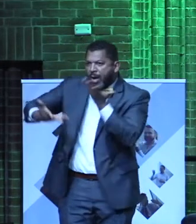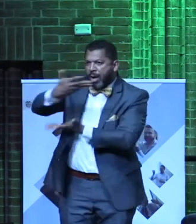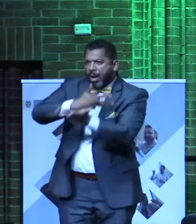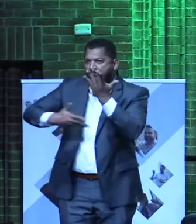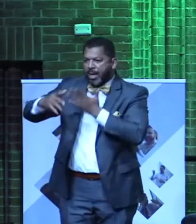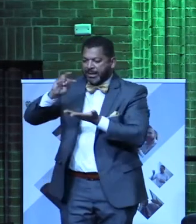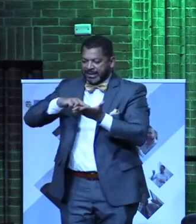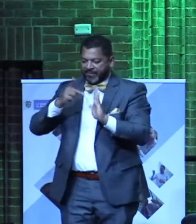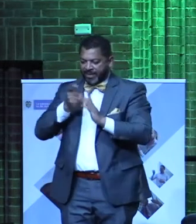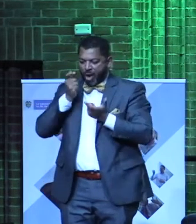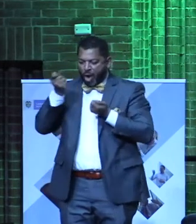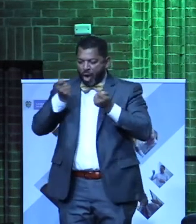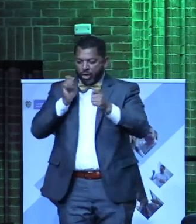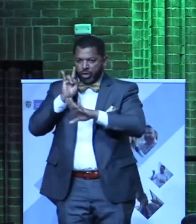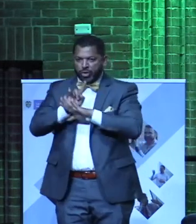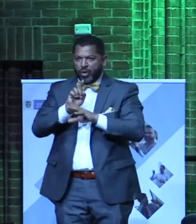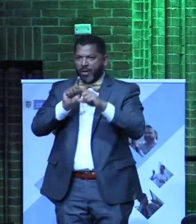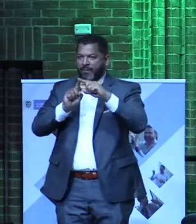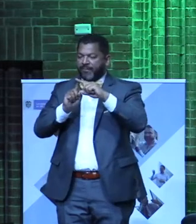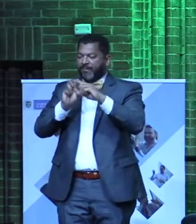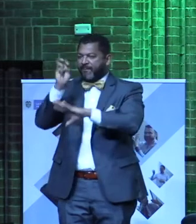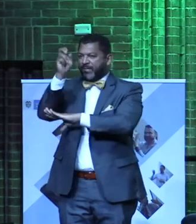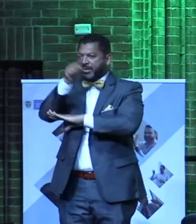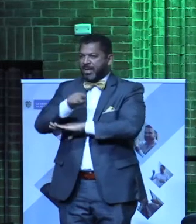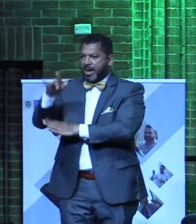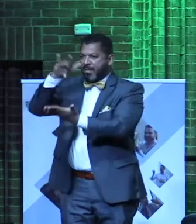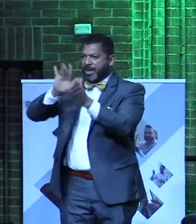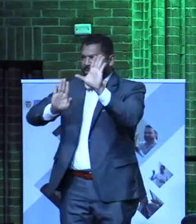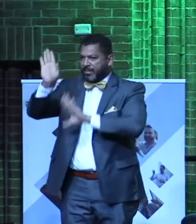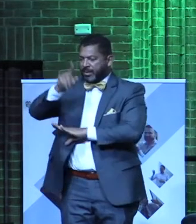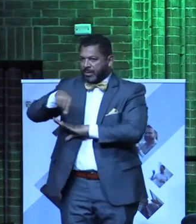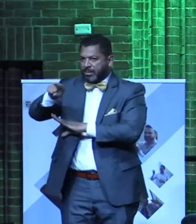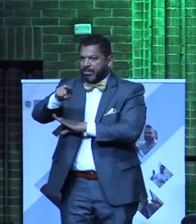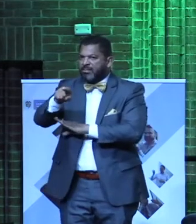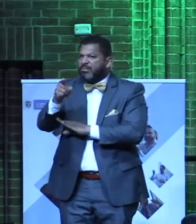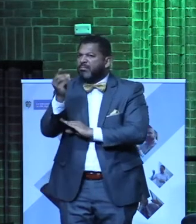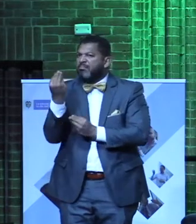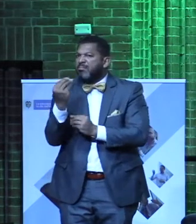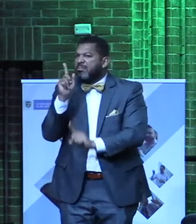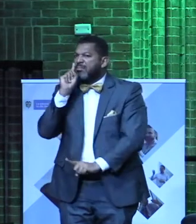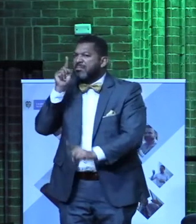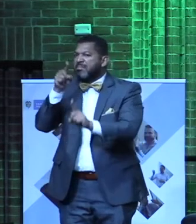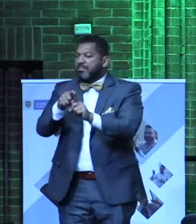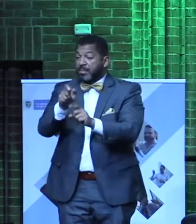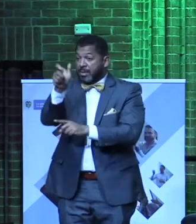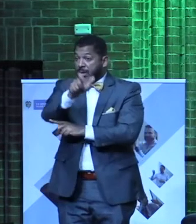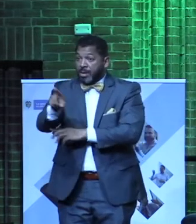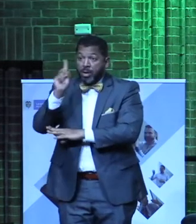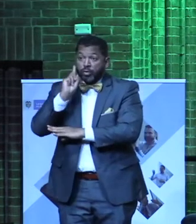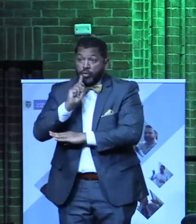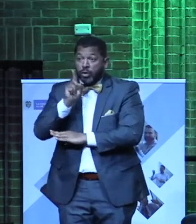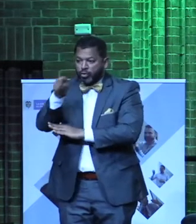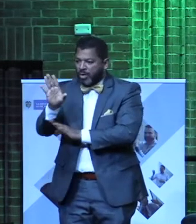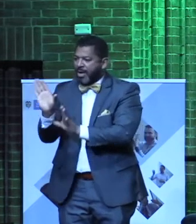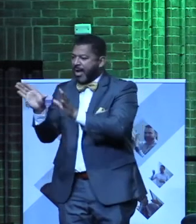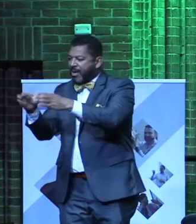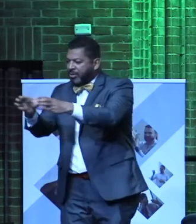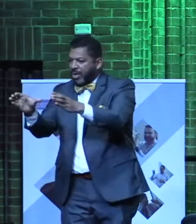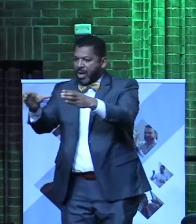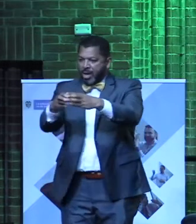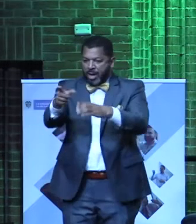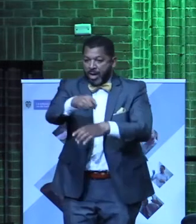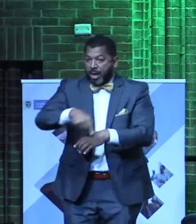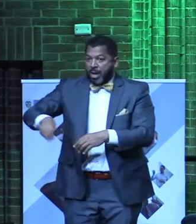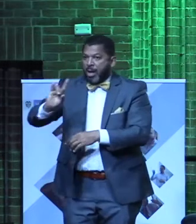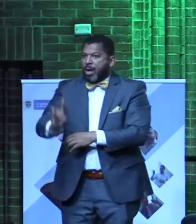fiscal participativo, y ahí lo que pretendemos es, con las personas sordas y sus organizaciones, adelantar